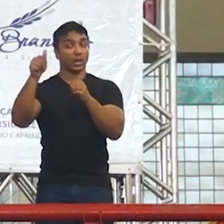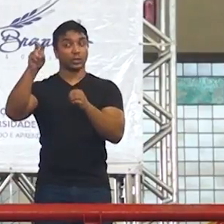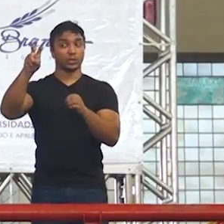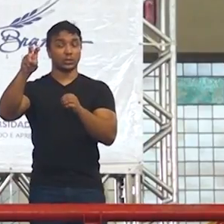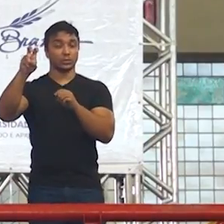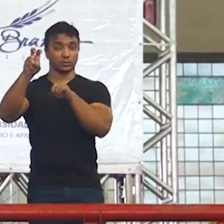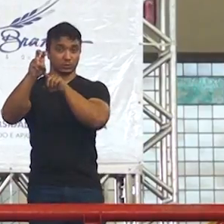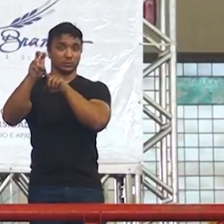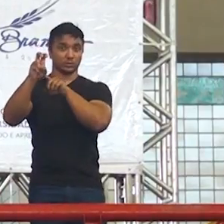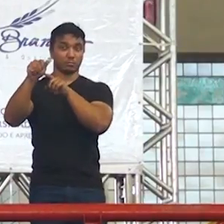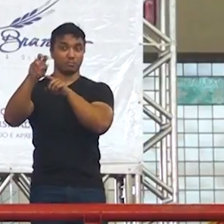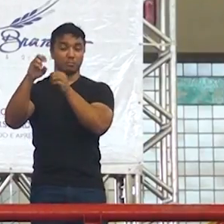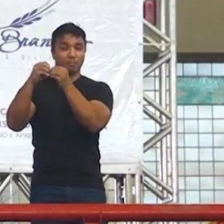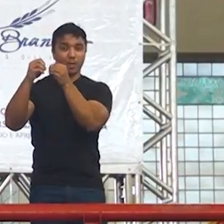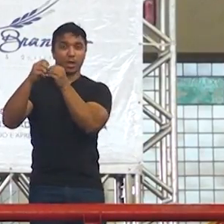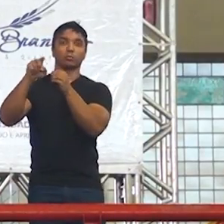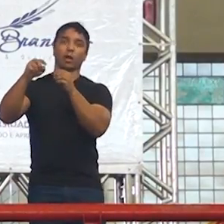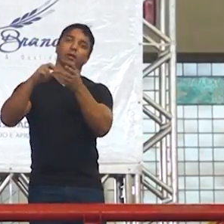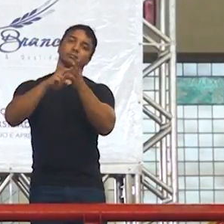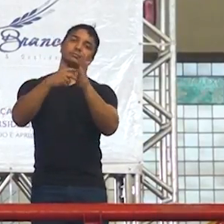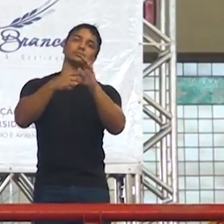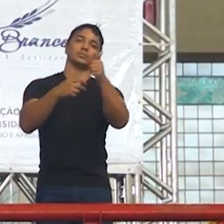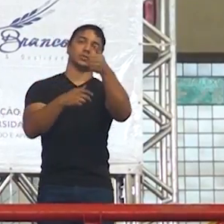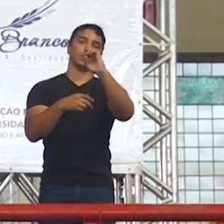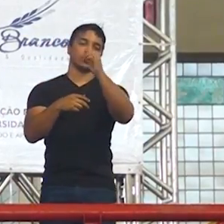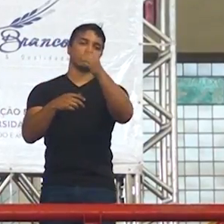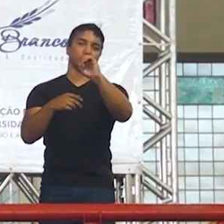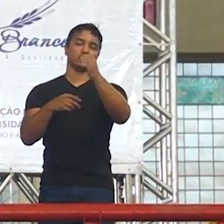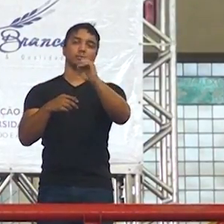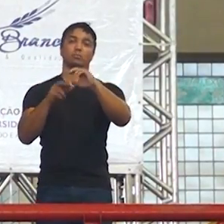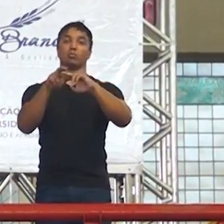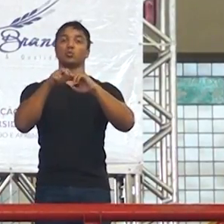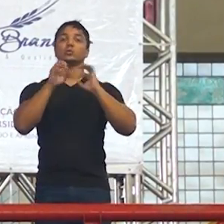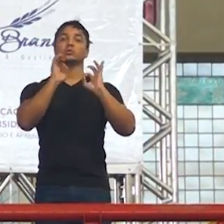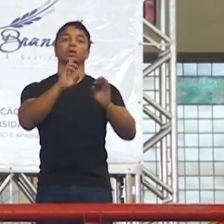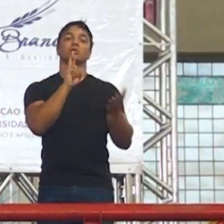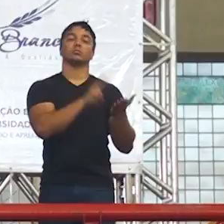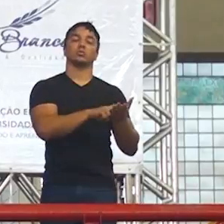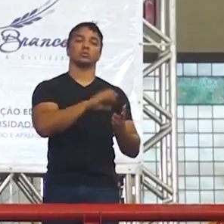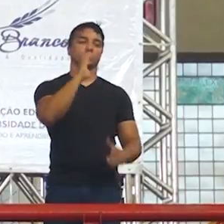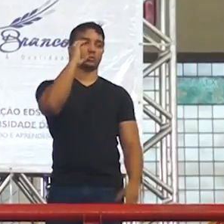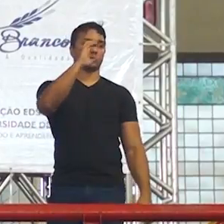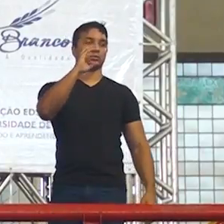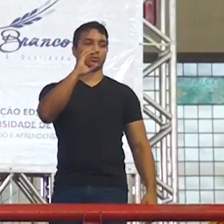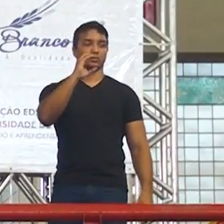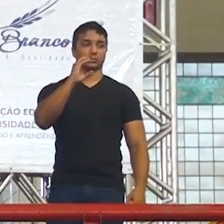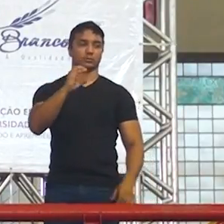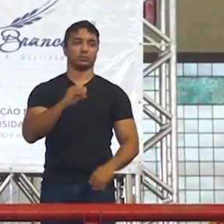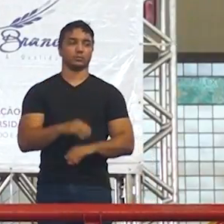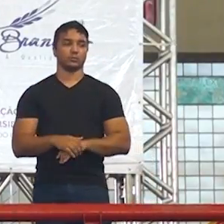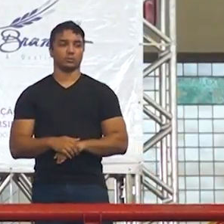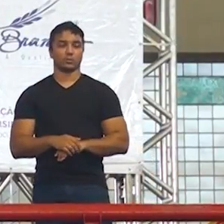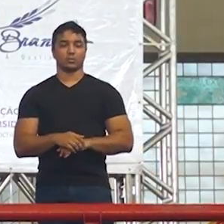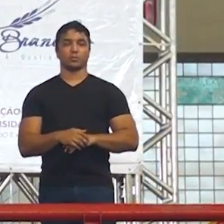15 amperes. Então era 10 amperes. Por isso que fica o item C de casa.